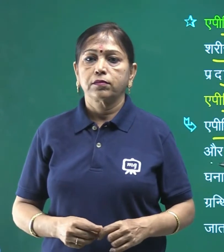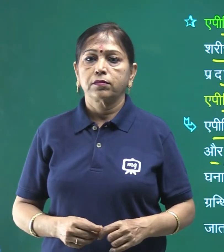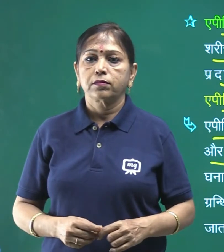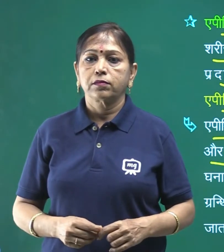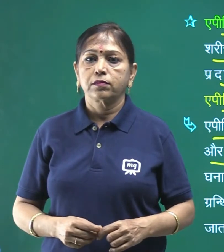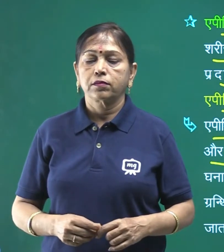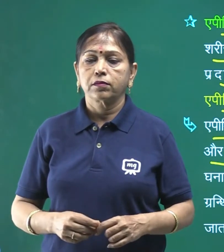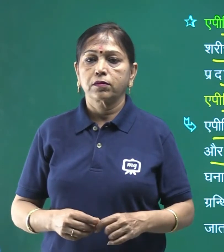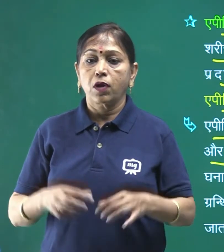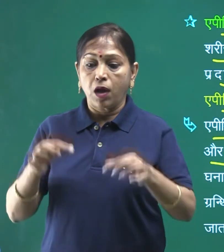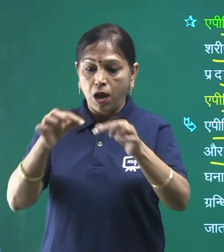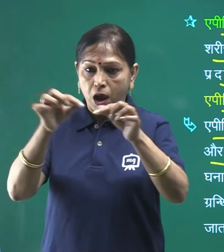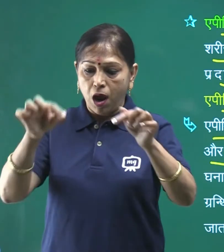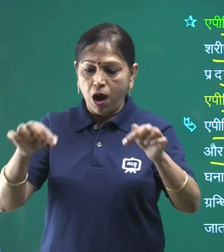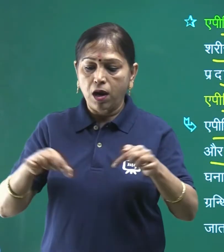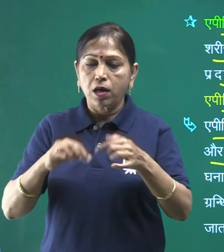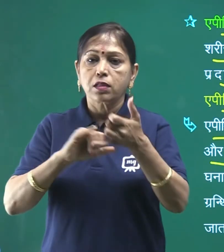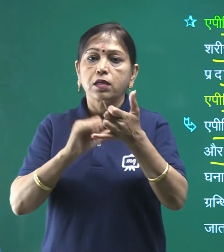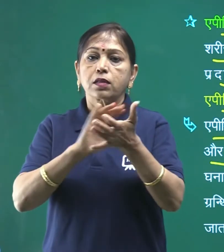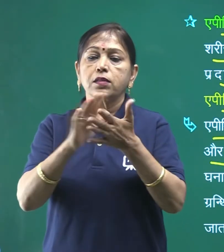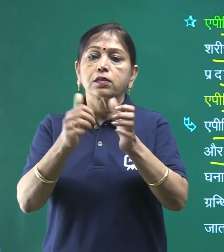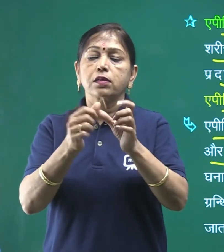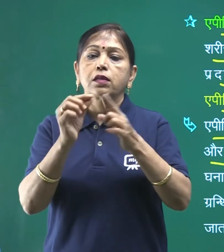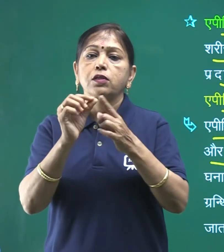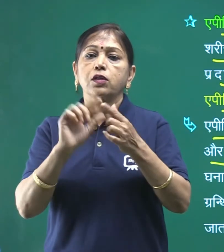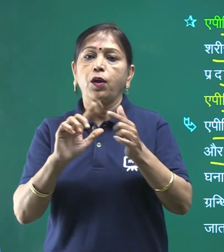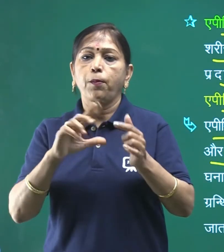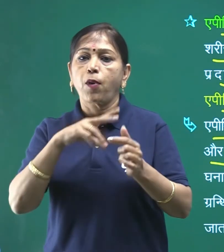आकृति और कार्य के